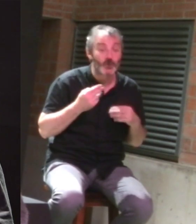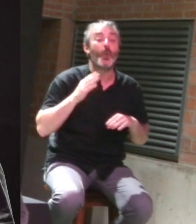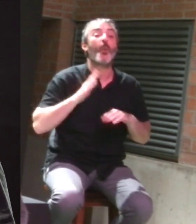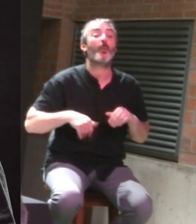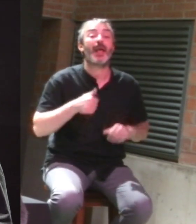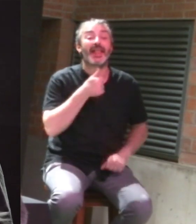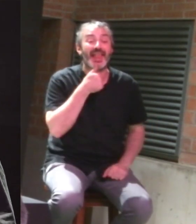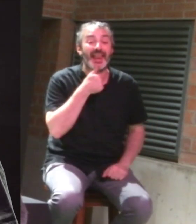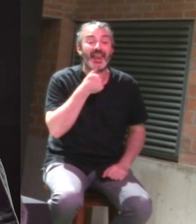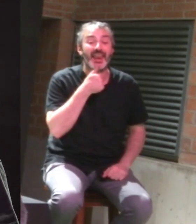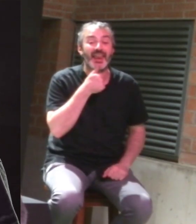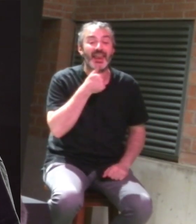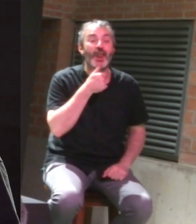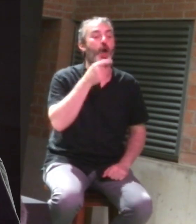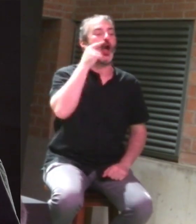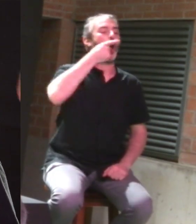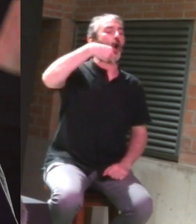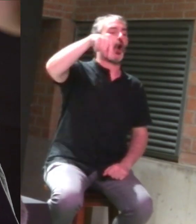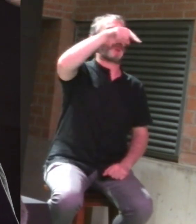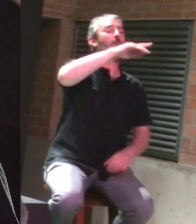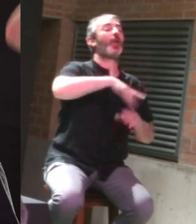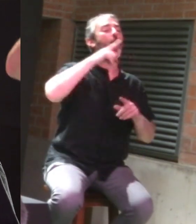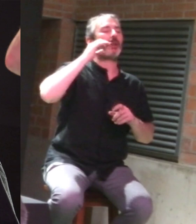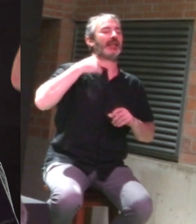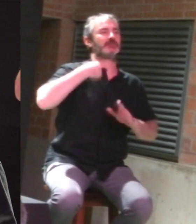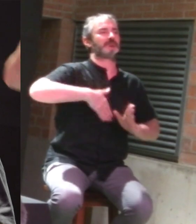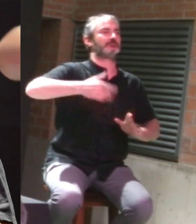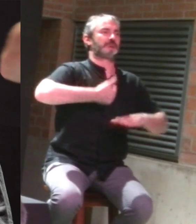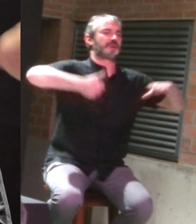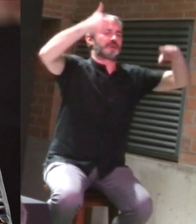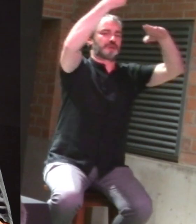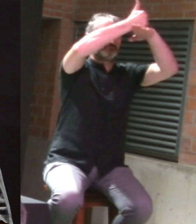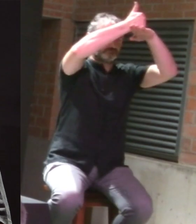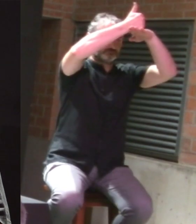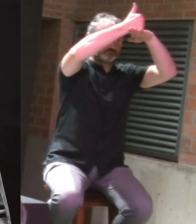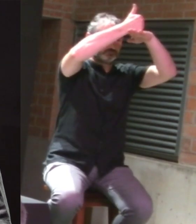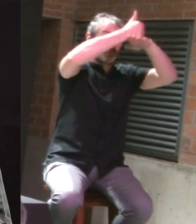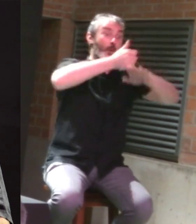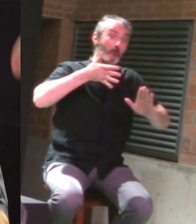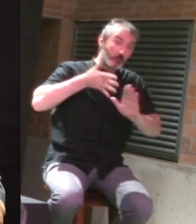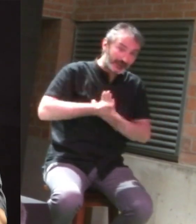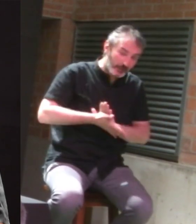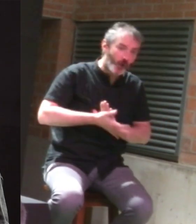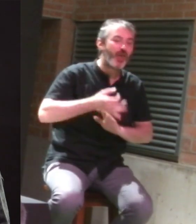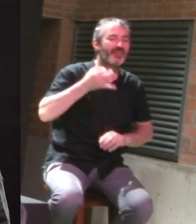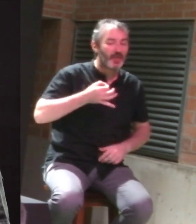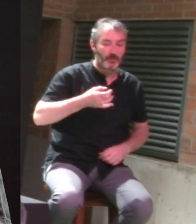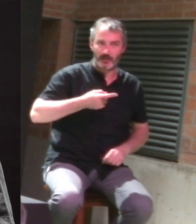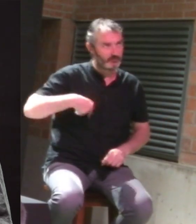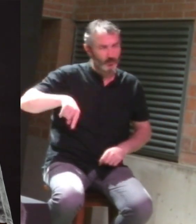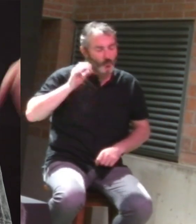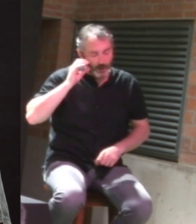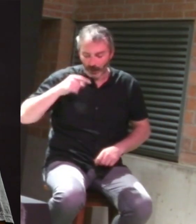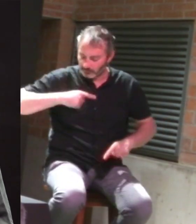culpa de los hombres que se han llamado redentores nuestros. Por ello, era necesaria una